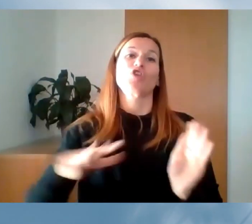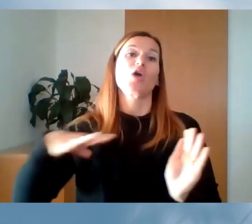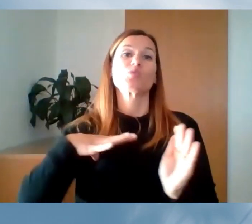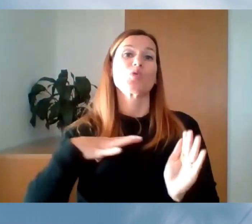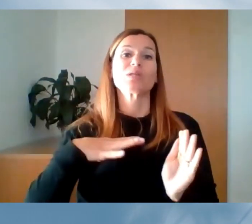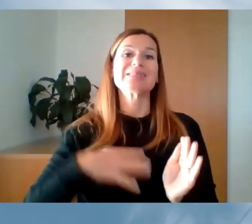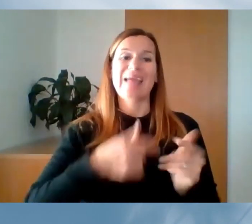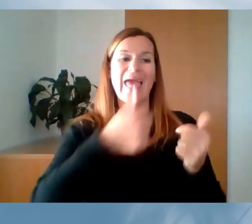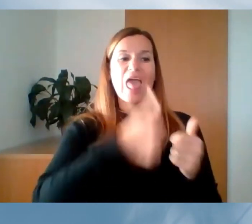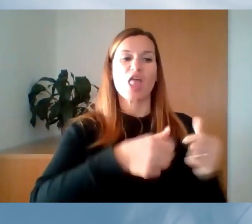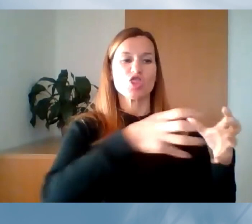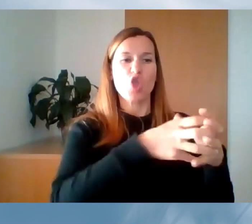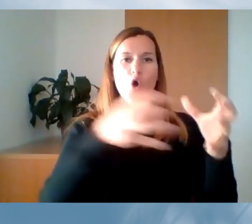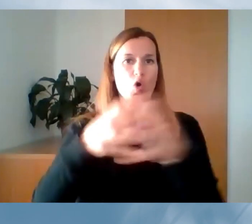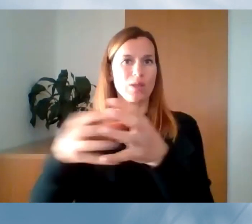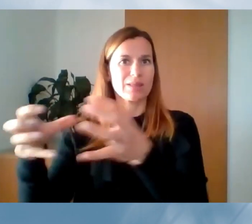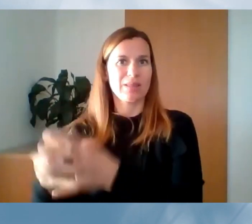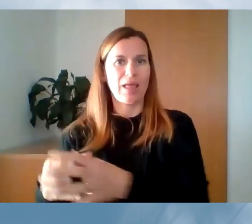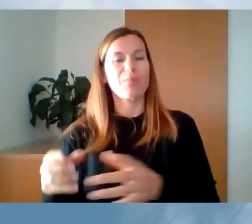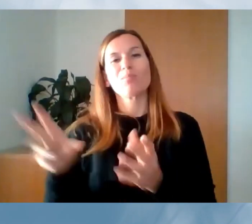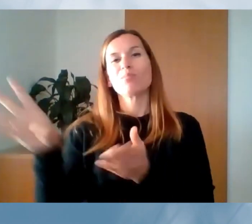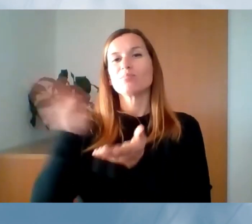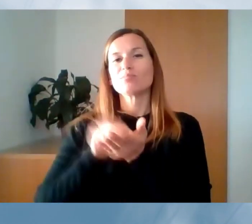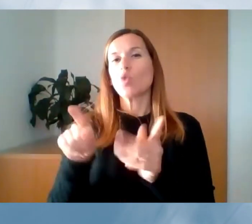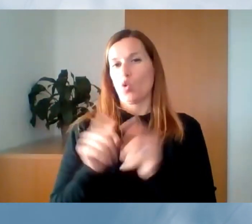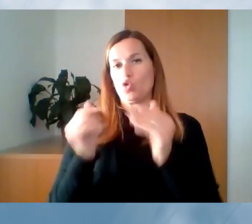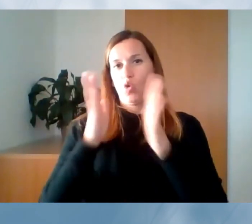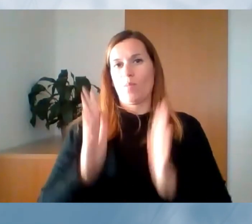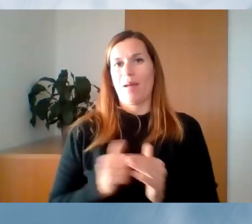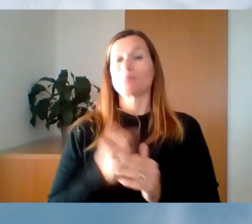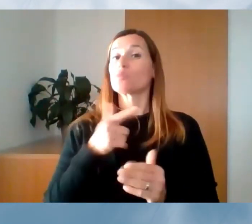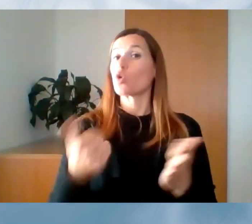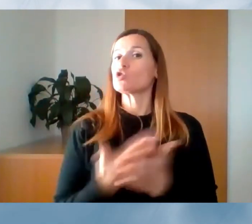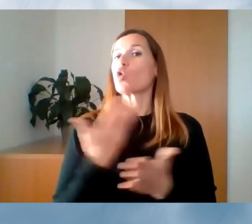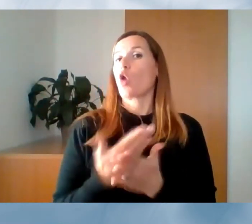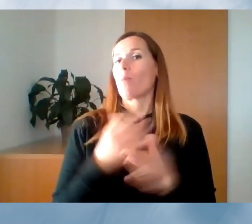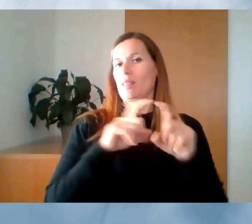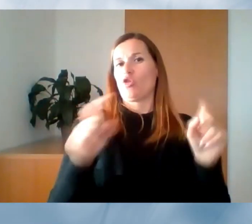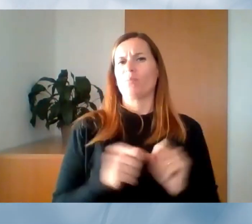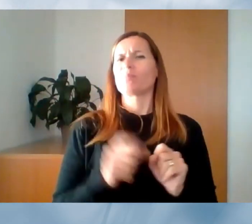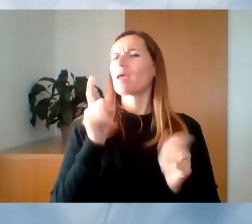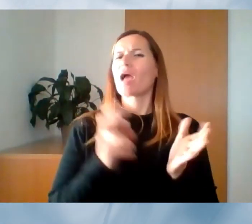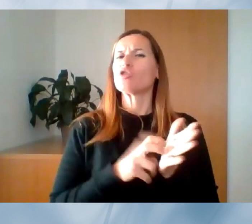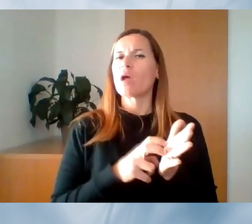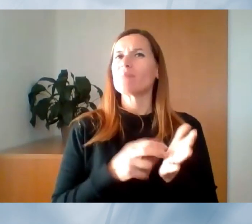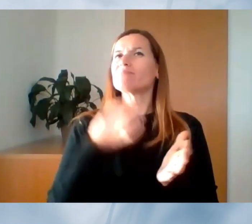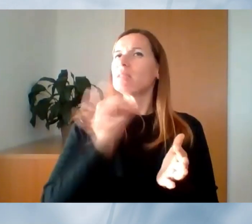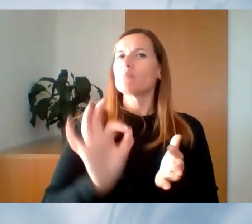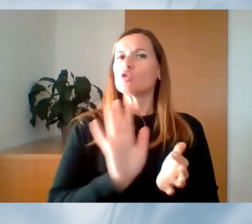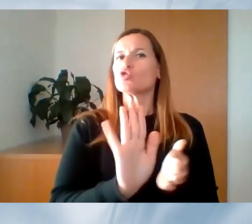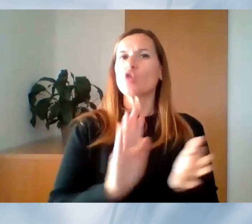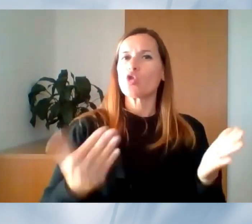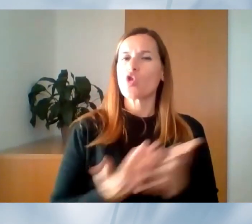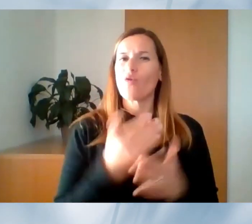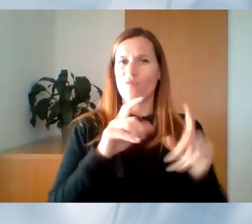enote gospodinjske po vzoru doma. To je pa sodoben dom. Kaj še značilnost tega sodobnega